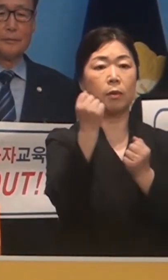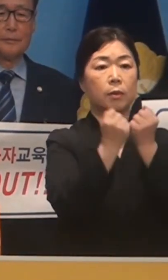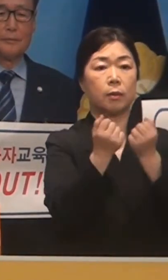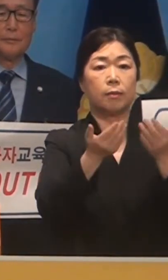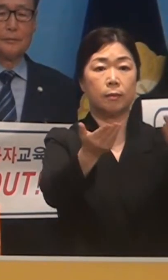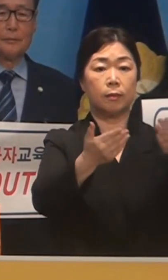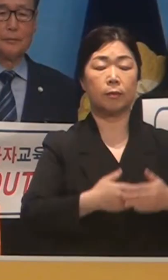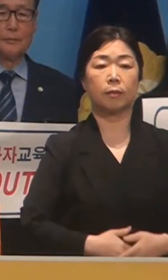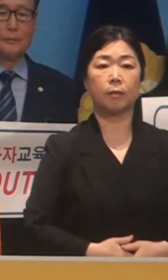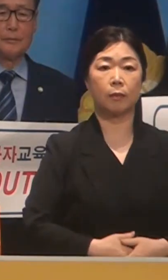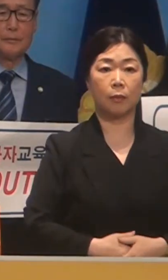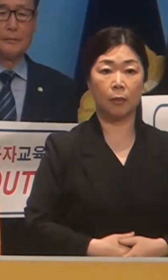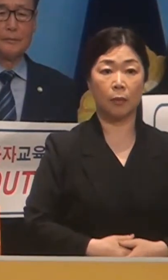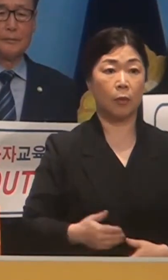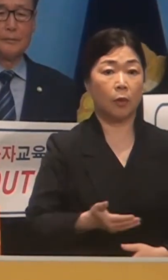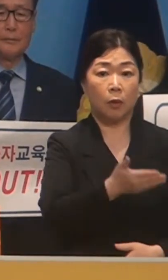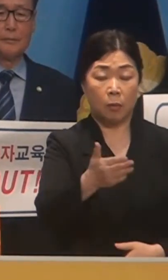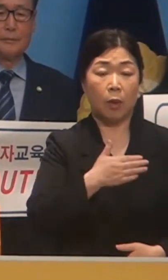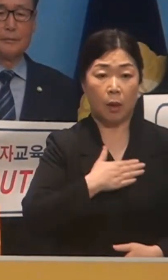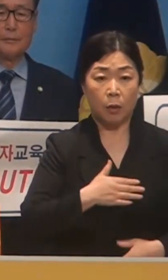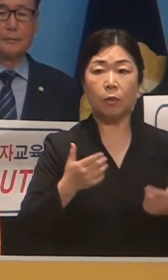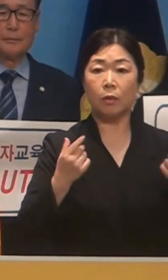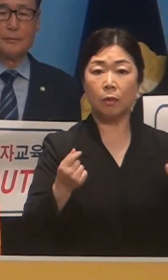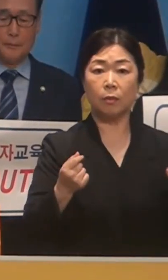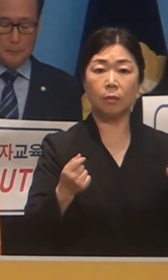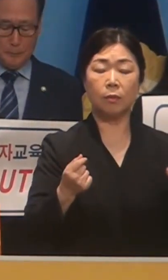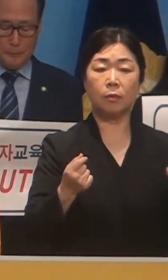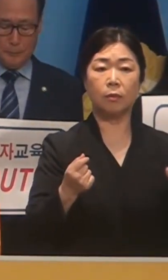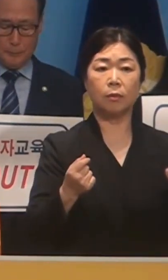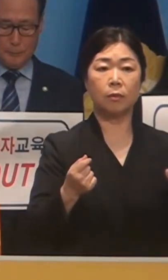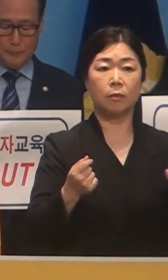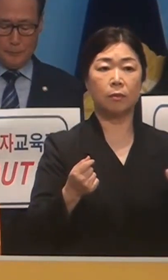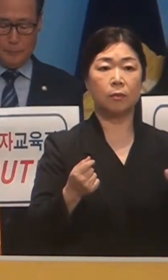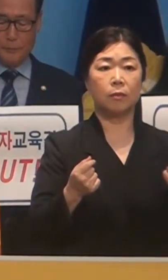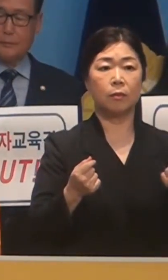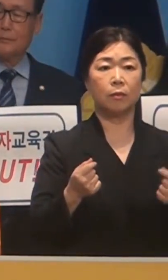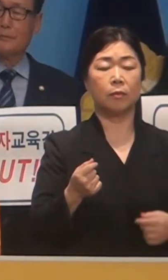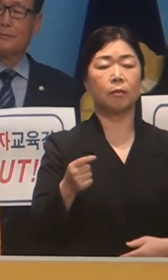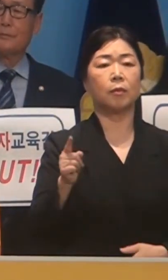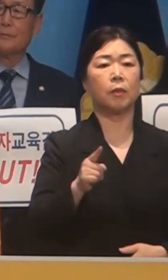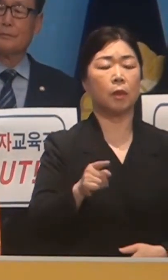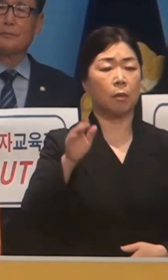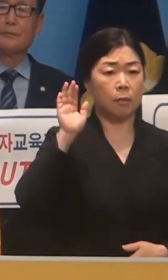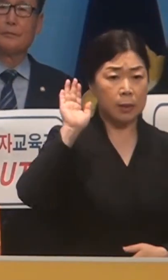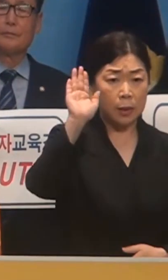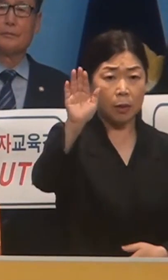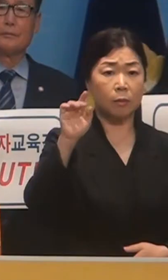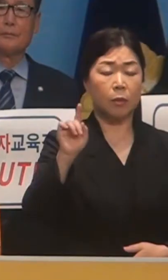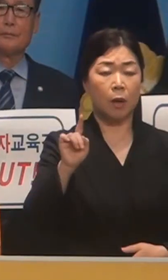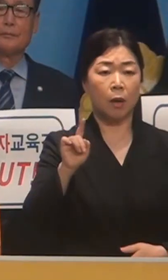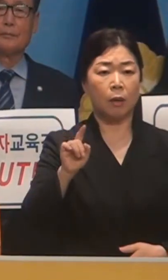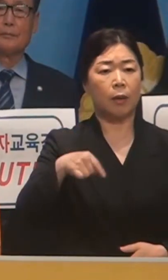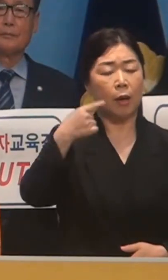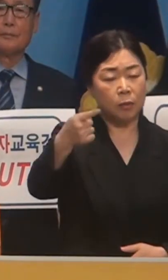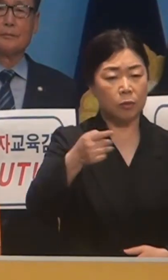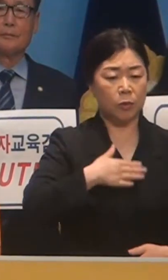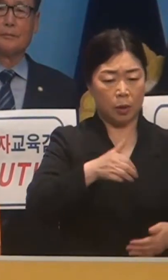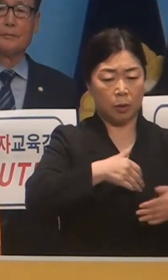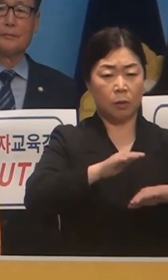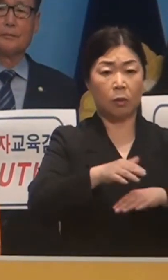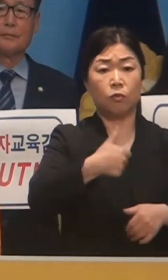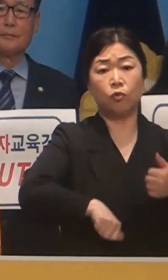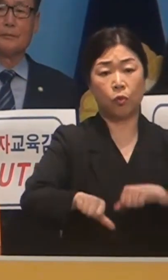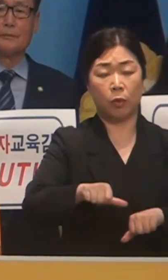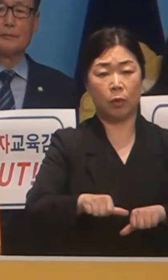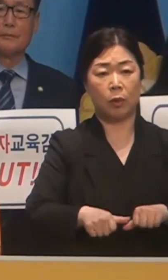되었습니다. 여러분들도 국민들도 잘 알고 계시겠지만 미래는 다음 세대입니다. 이